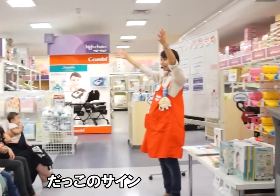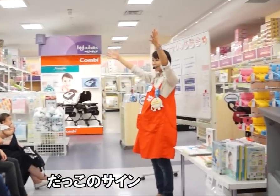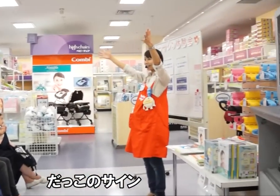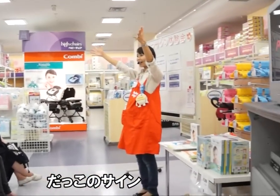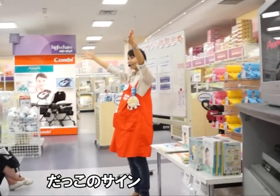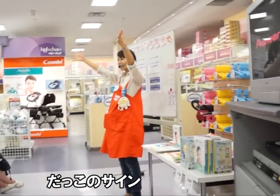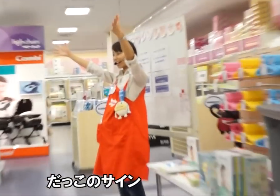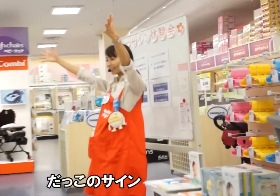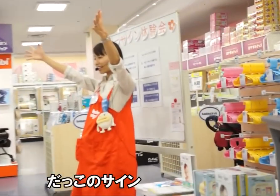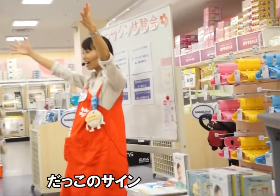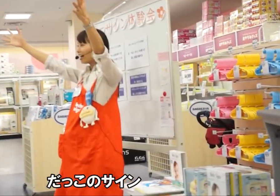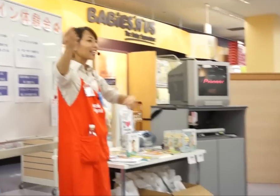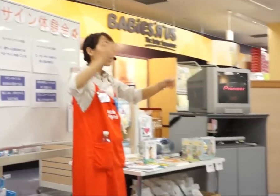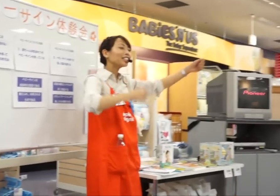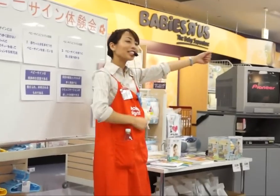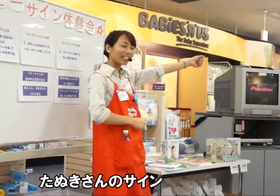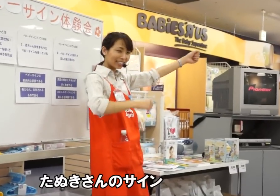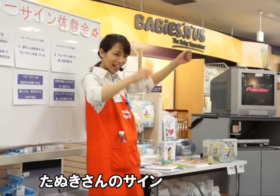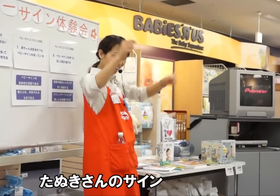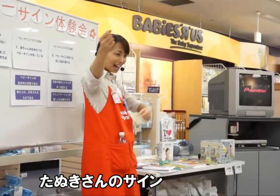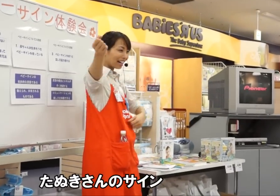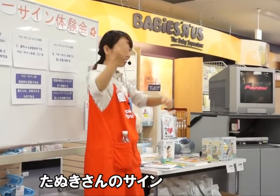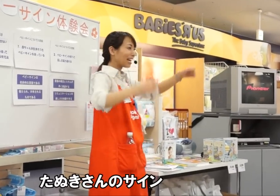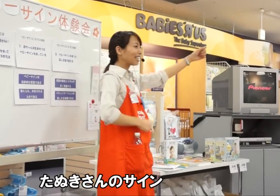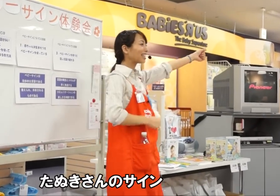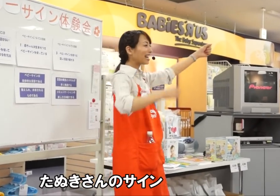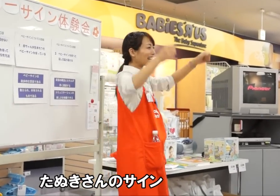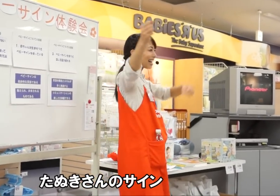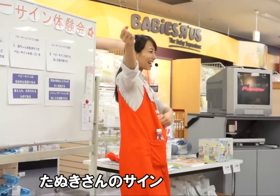げて抱っこです。たぬきさん、みんなやってくださいね、一